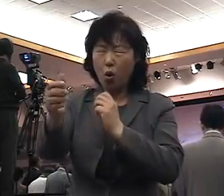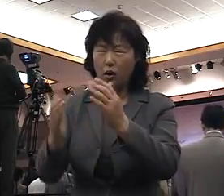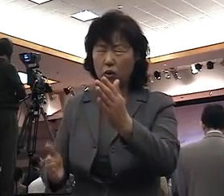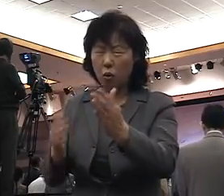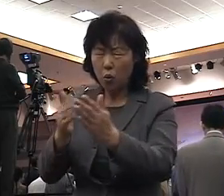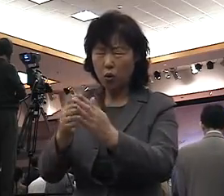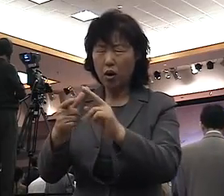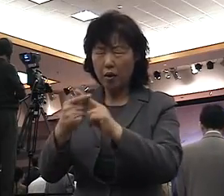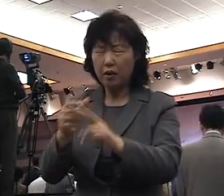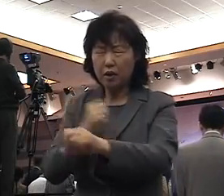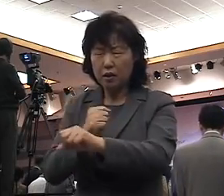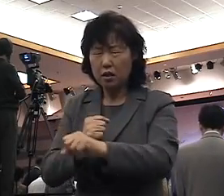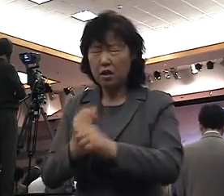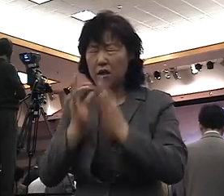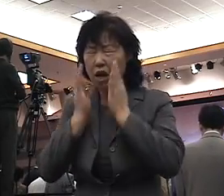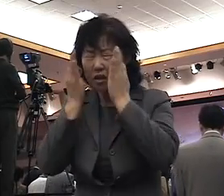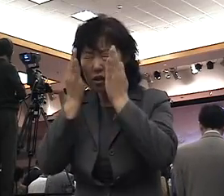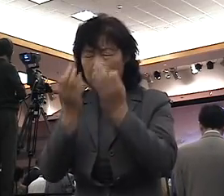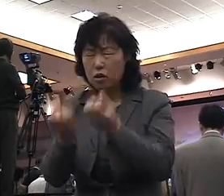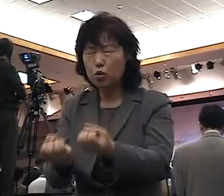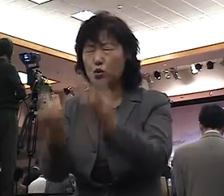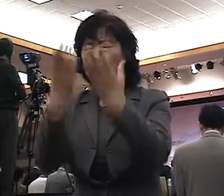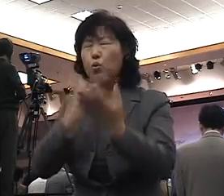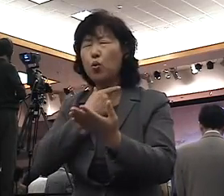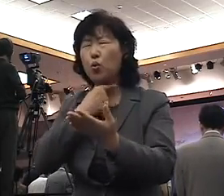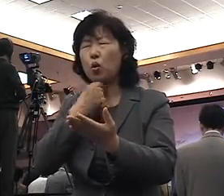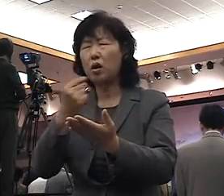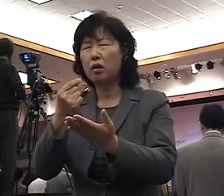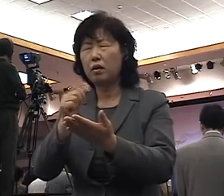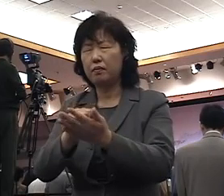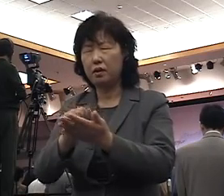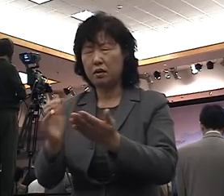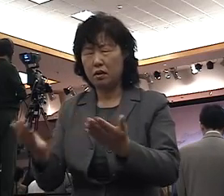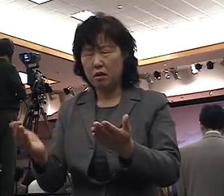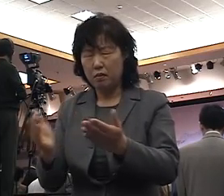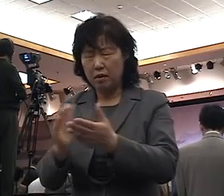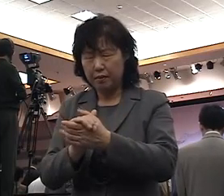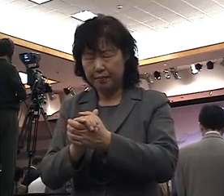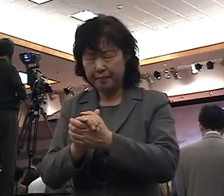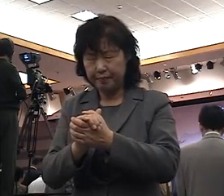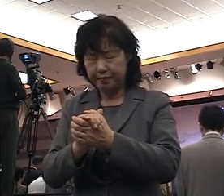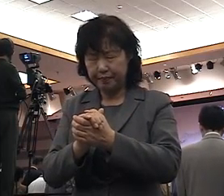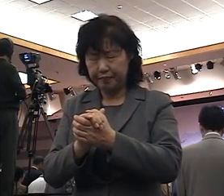영원토록 함께하여 주시옵기를 간절히 축원하옵나이다.